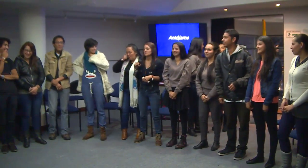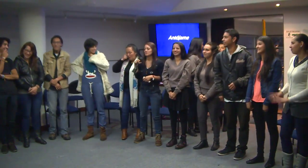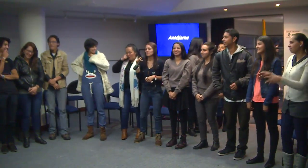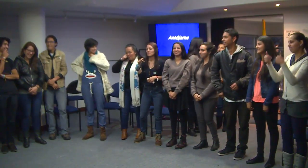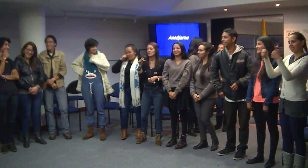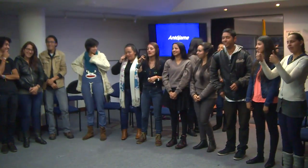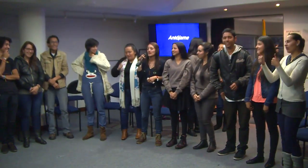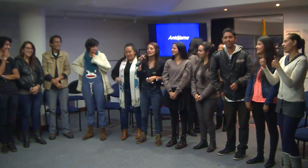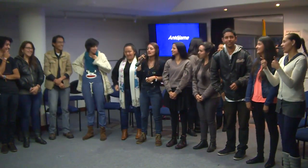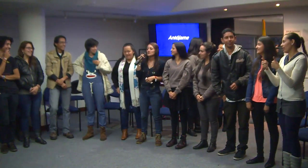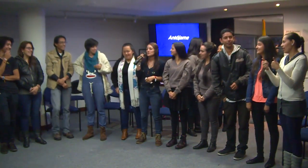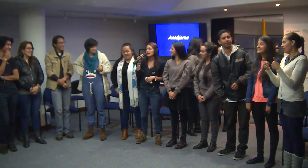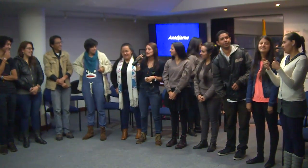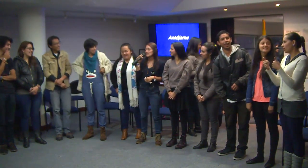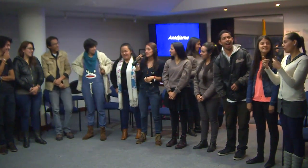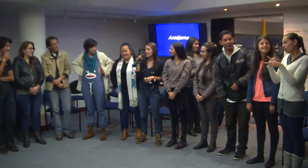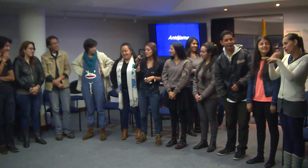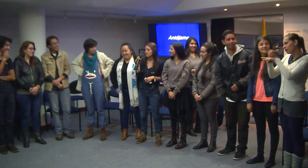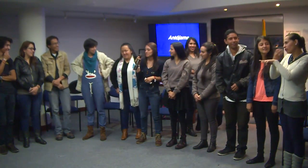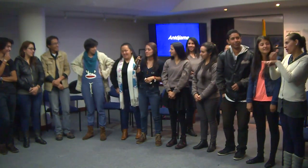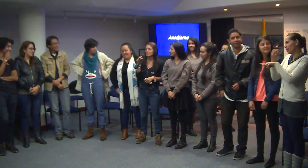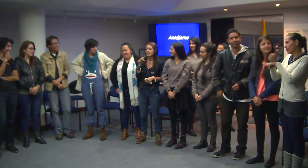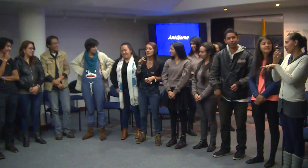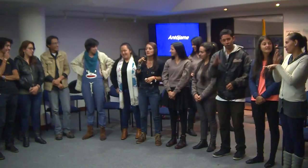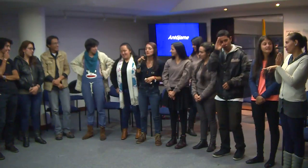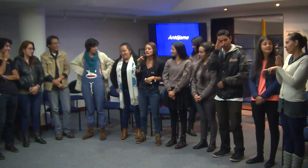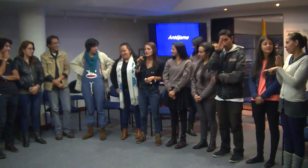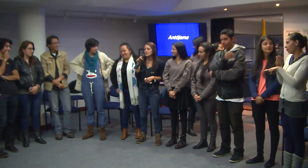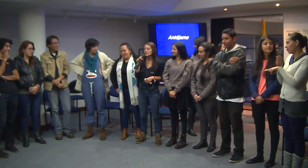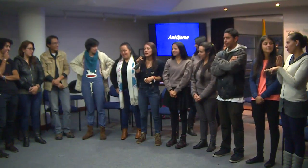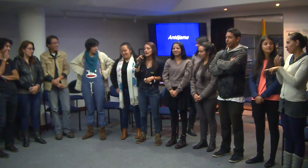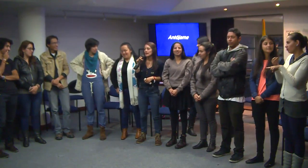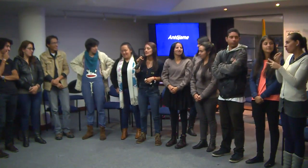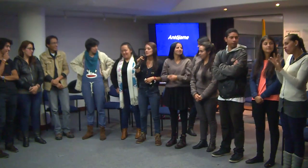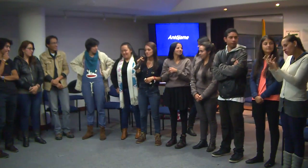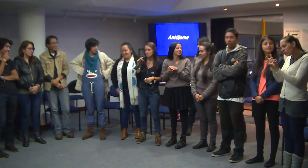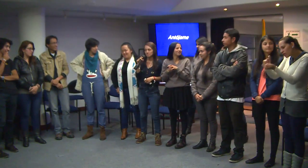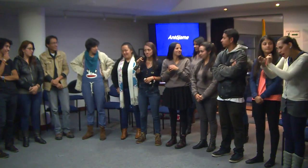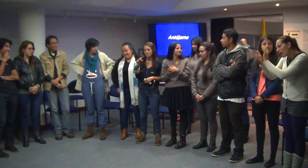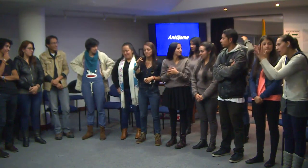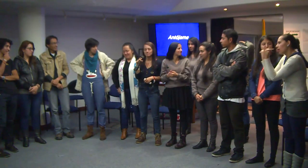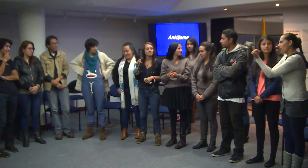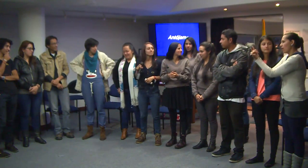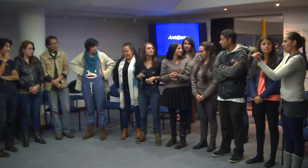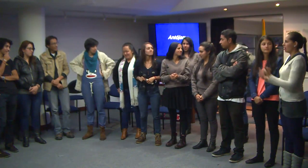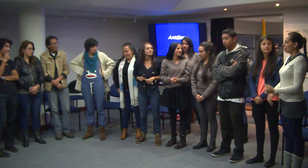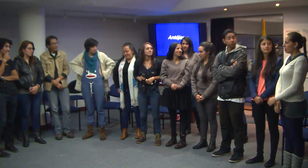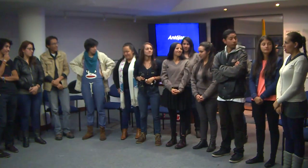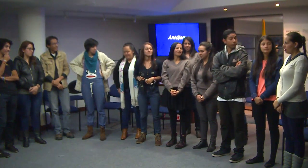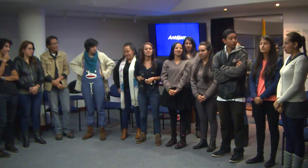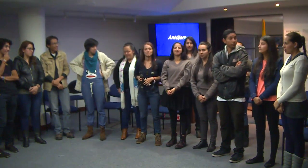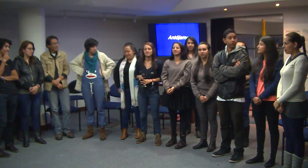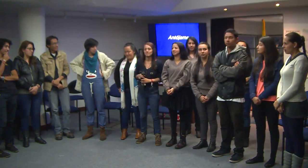Bien, soy maestra para transformar realidades.